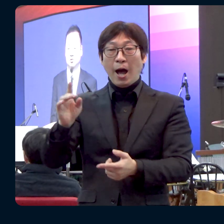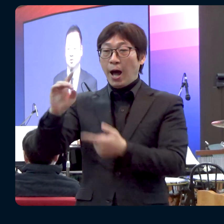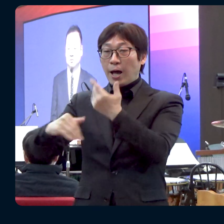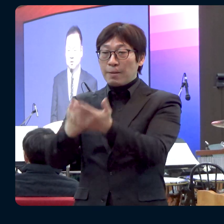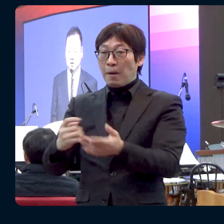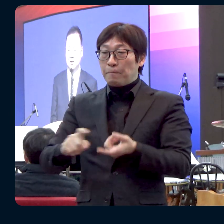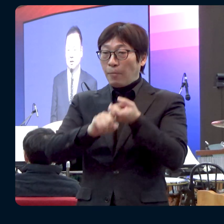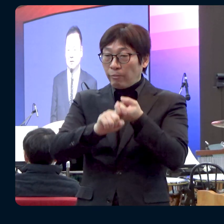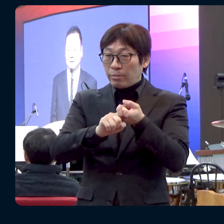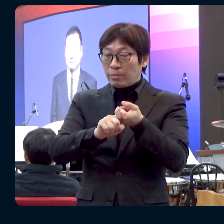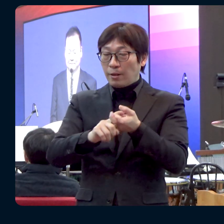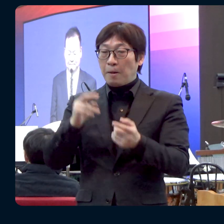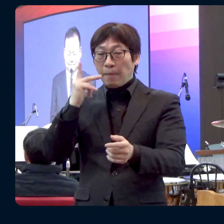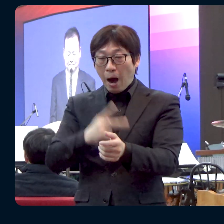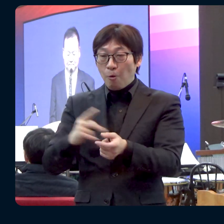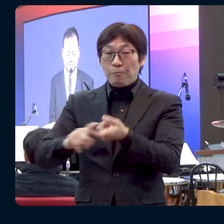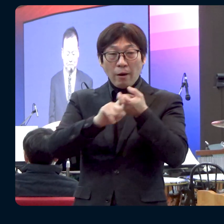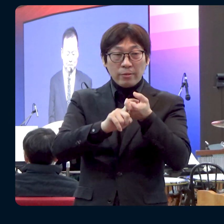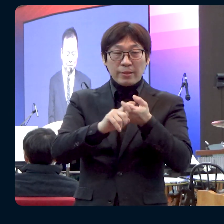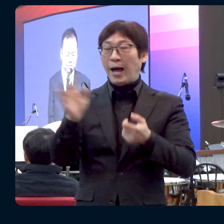편드는 것이 될 수가 없습니다.